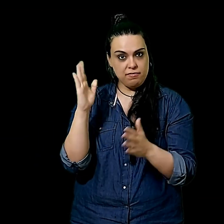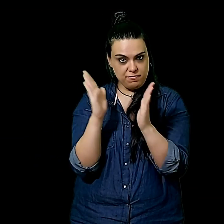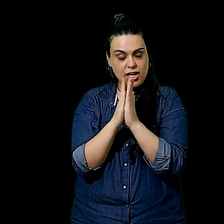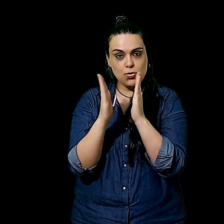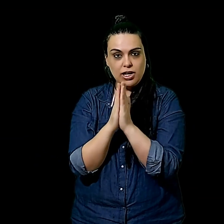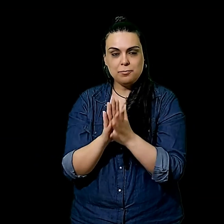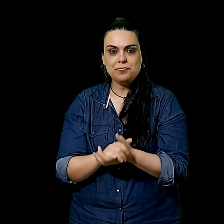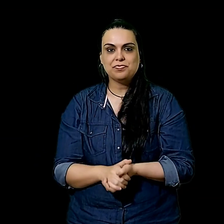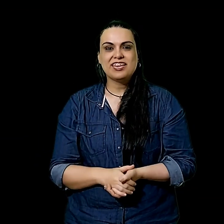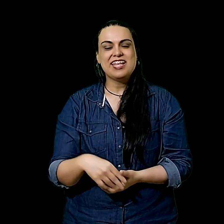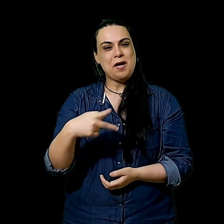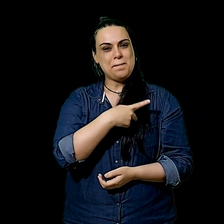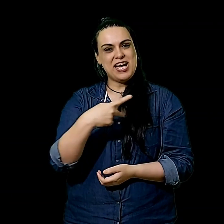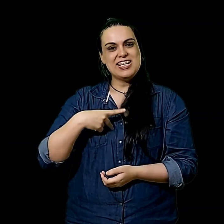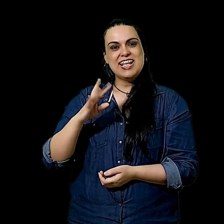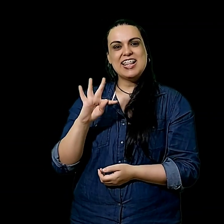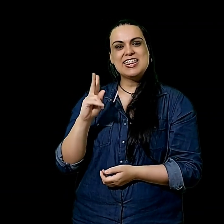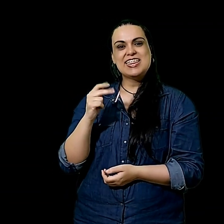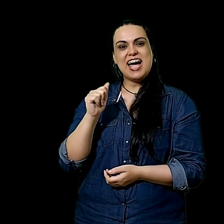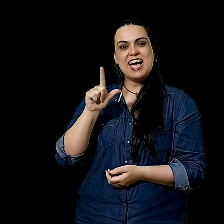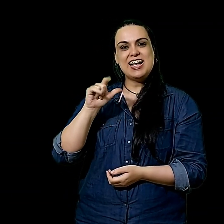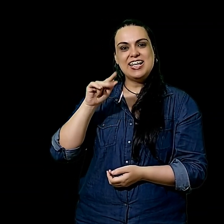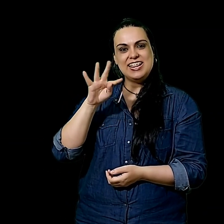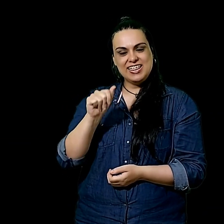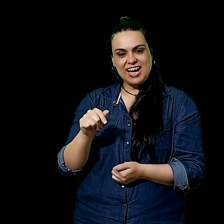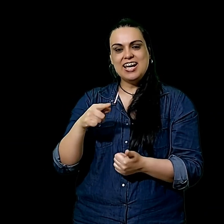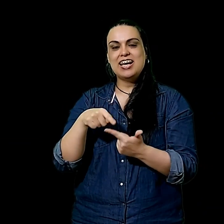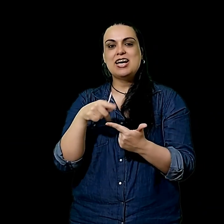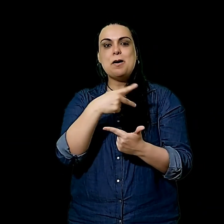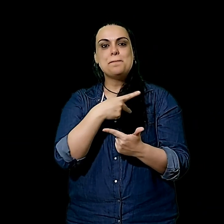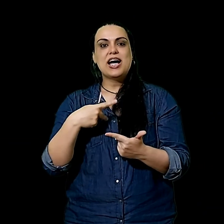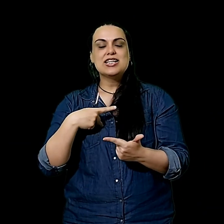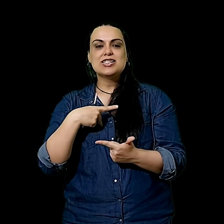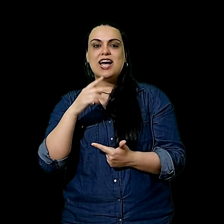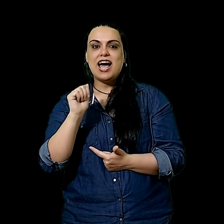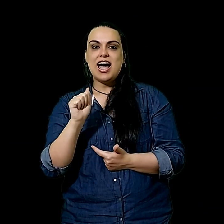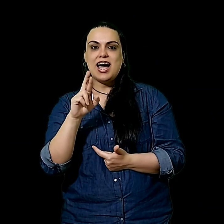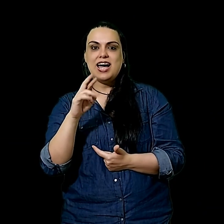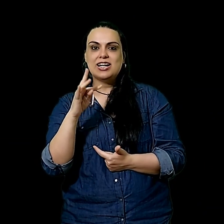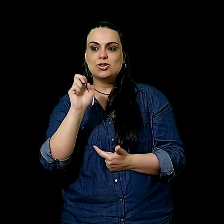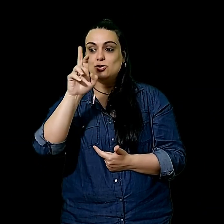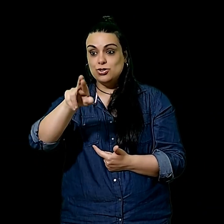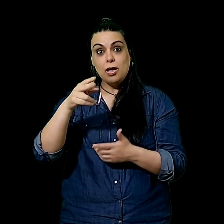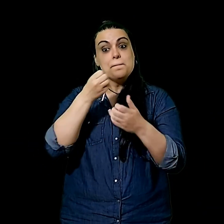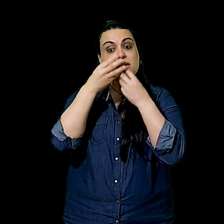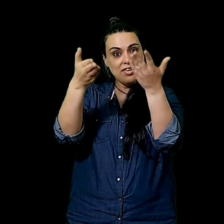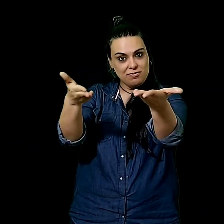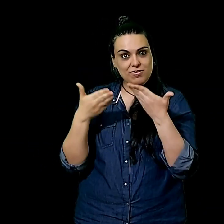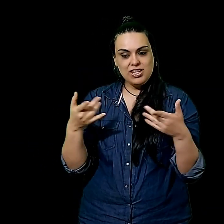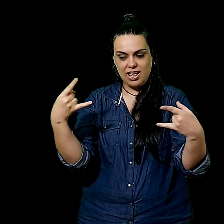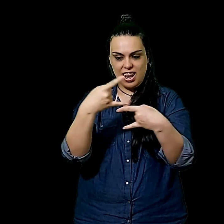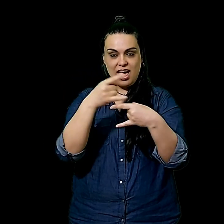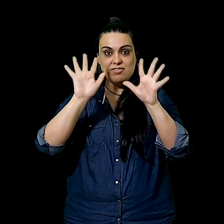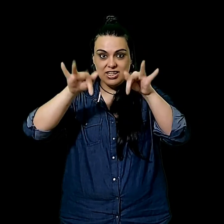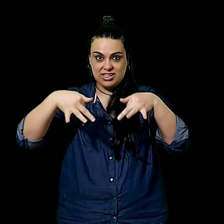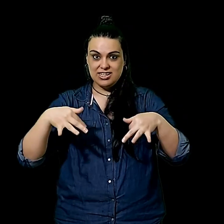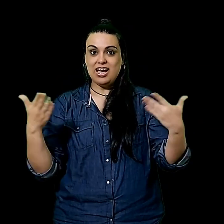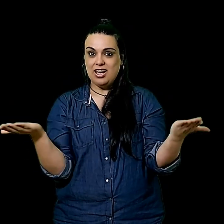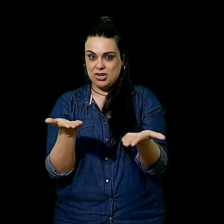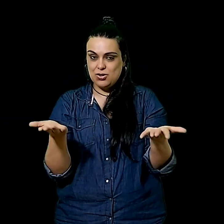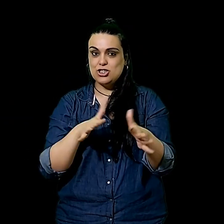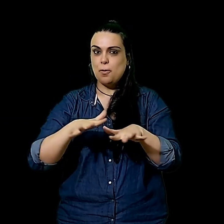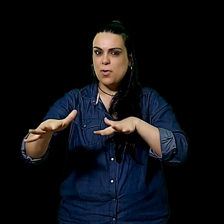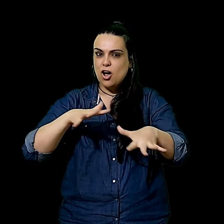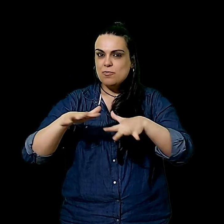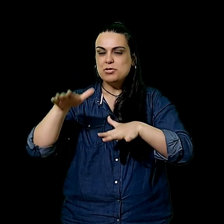que vai orar por nós. Pastora Thalita, pastor Arthur. Sejam muito bem-vindos. Nós estamos hoje na nossa live de encerramento